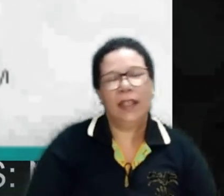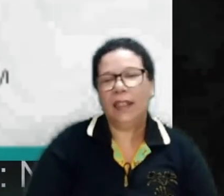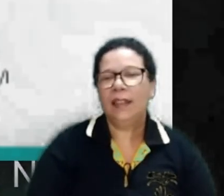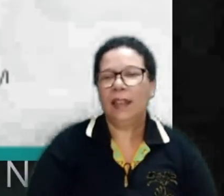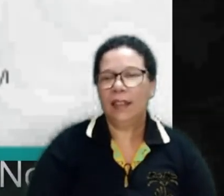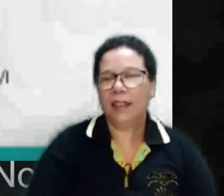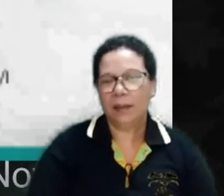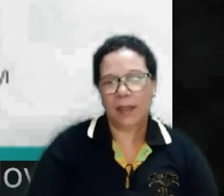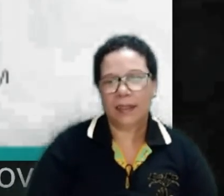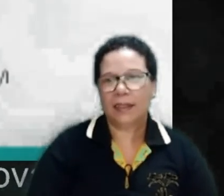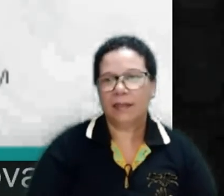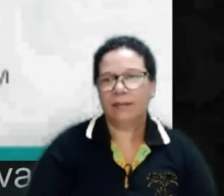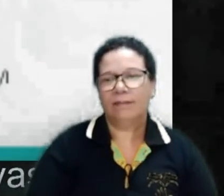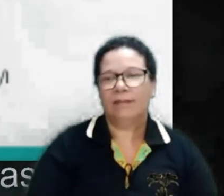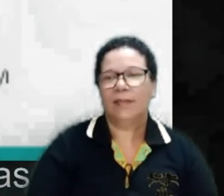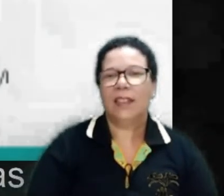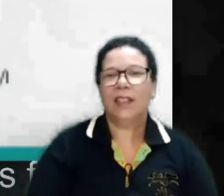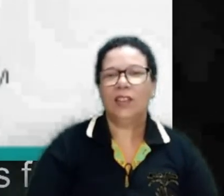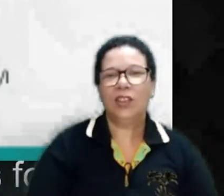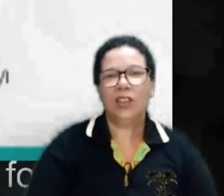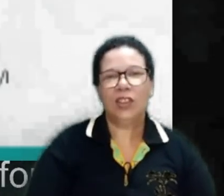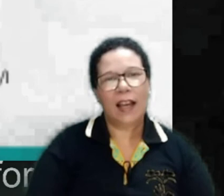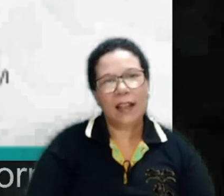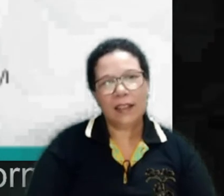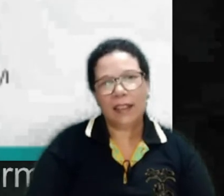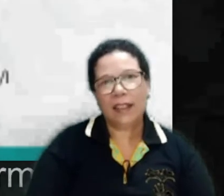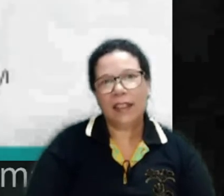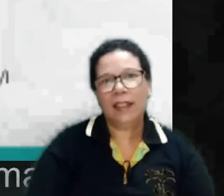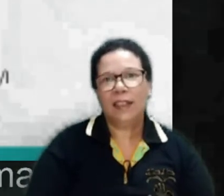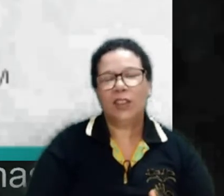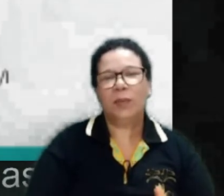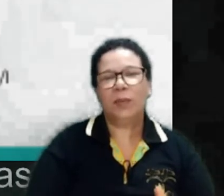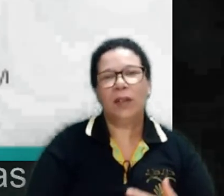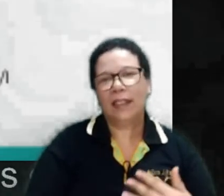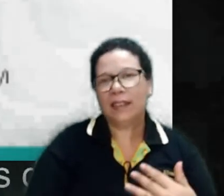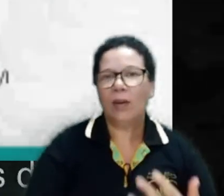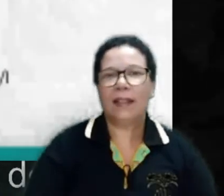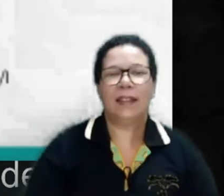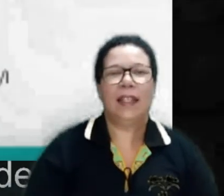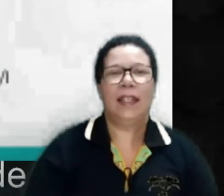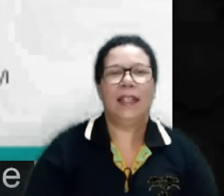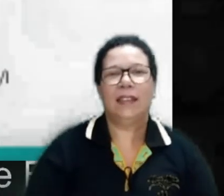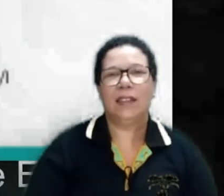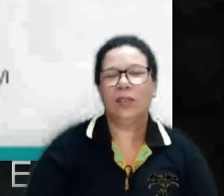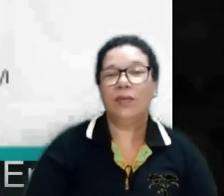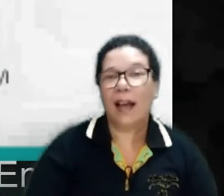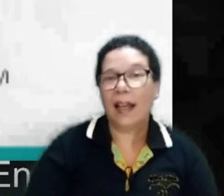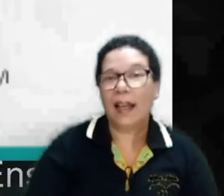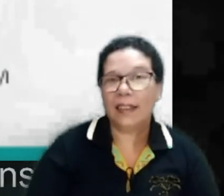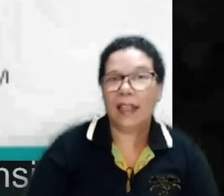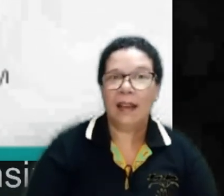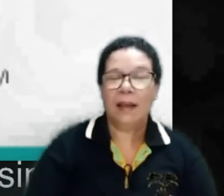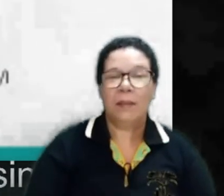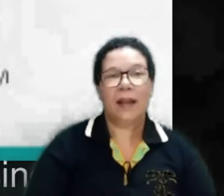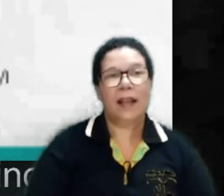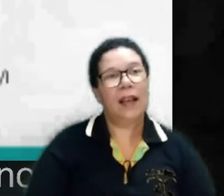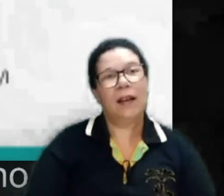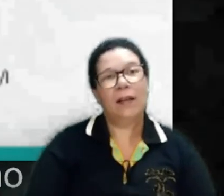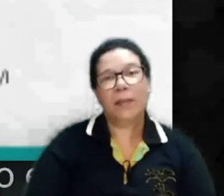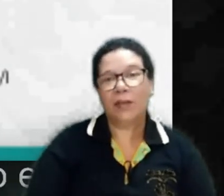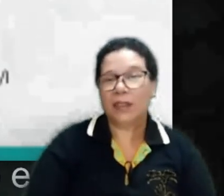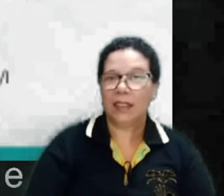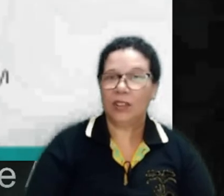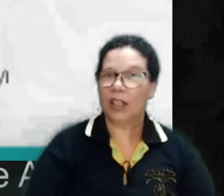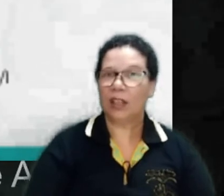slide em Libras. Desde já, né? Espero que essa videoaula tenha sido válida